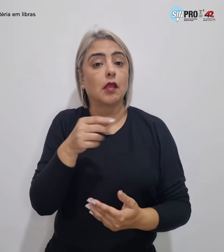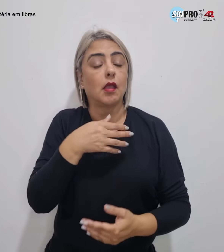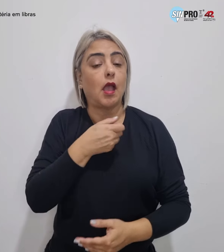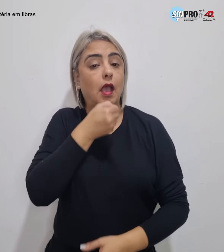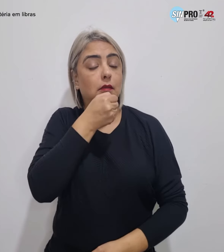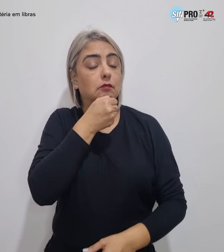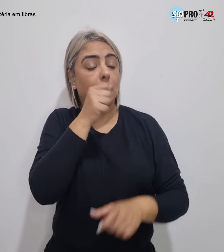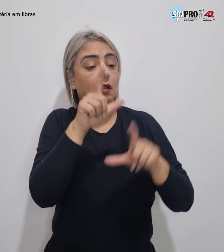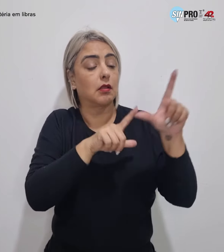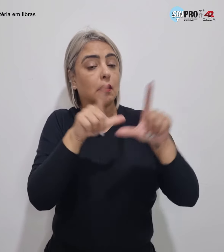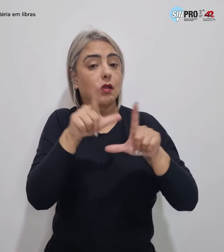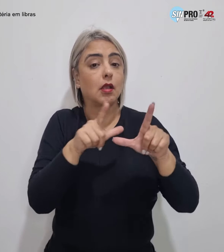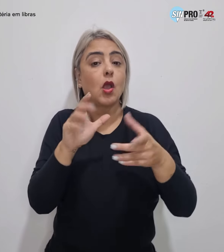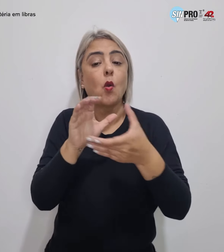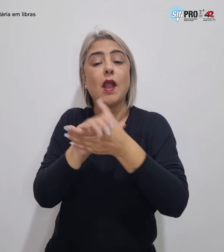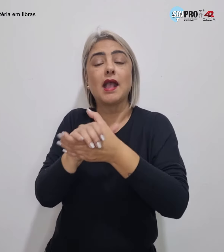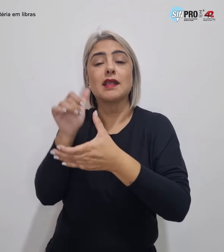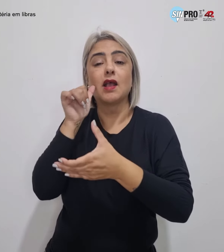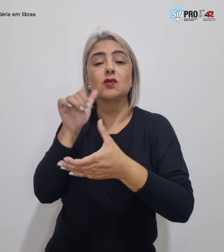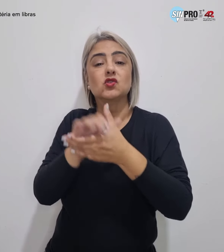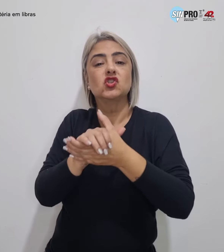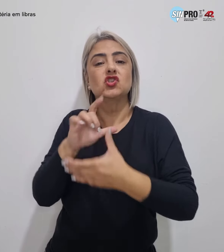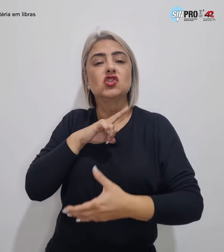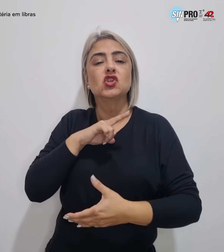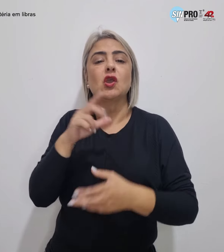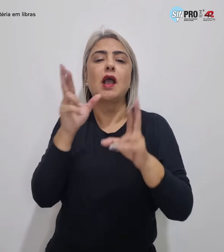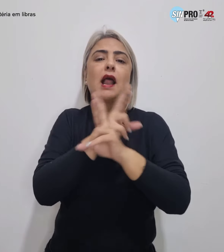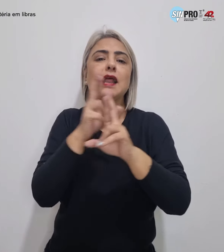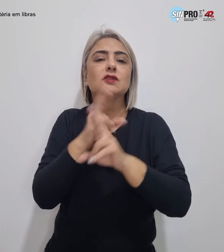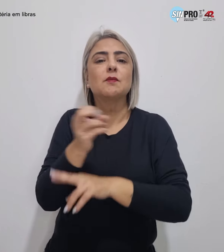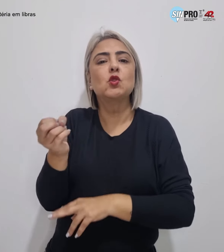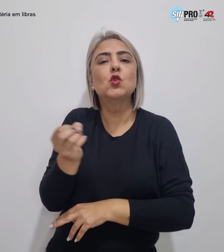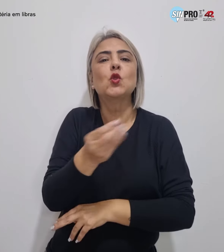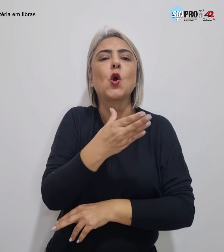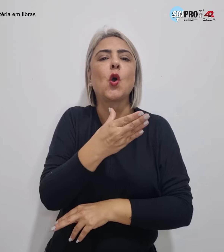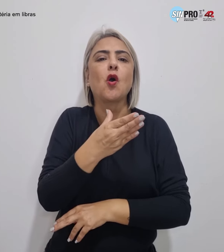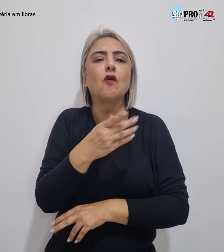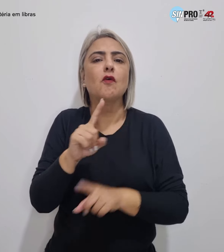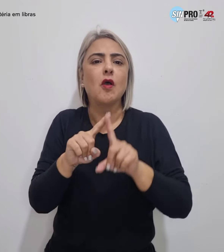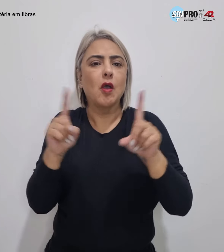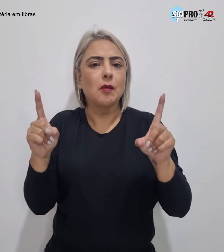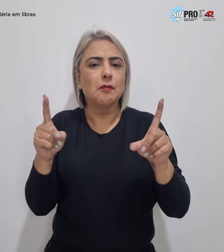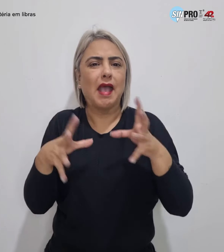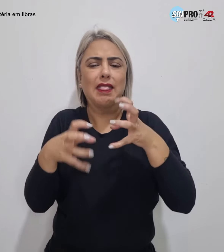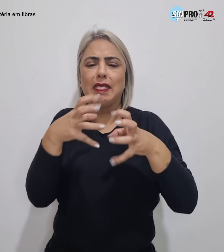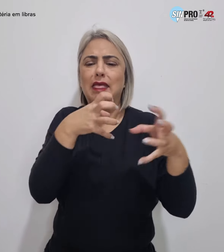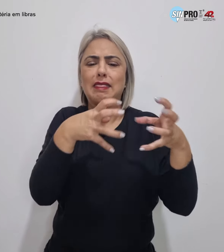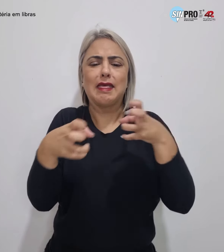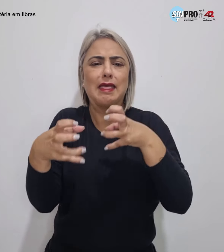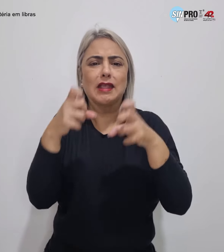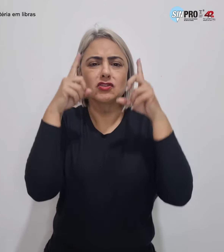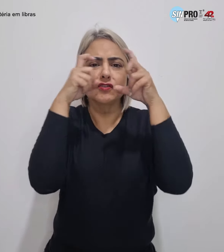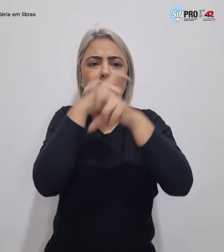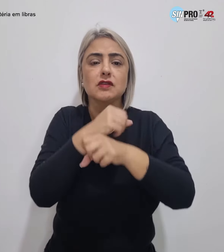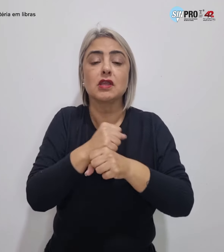Imprensa o casal tinha um relacionamento recente e conturbado desde junho de 2022